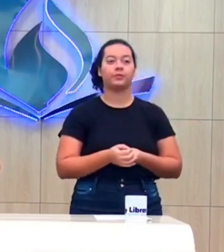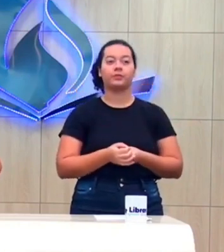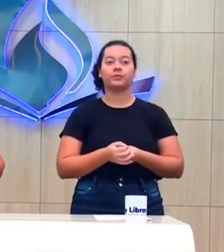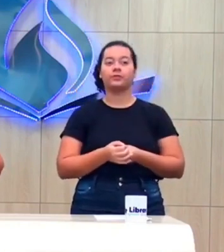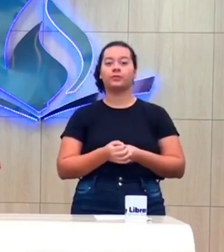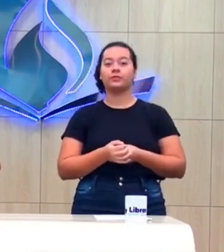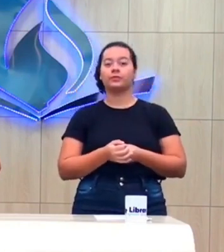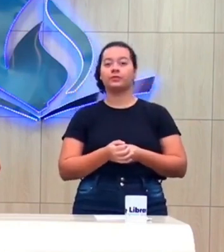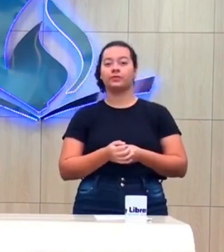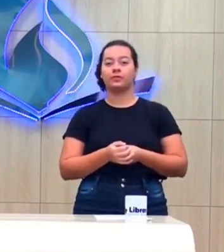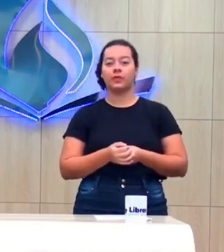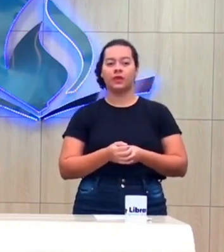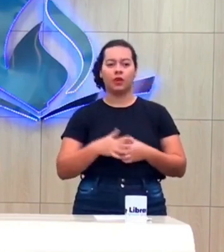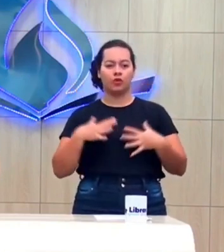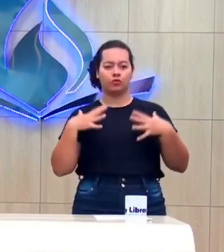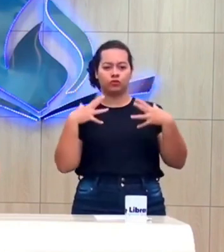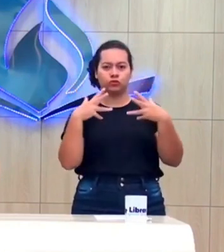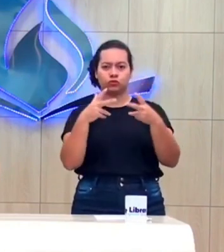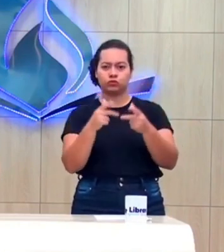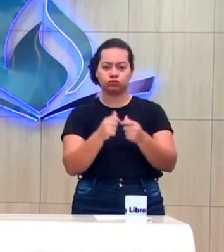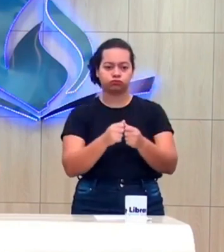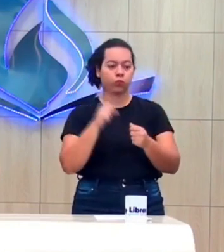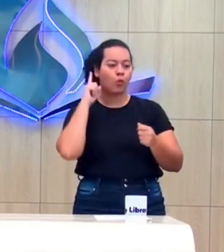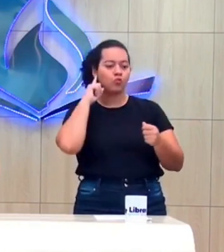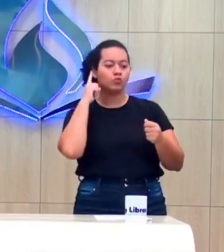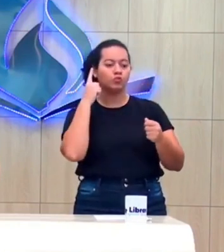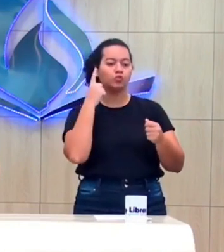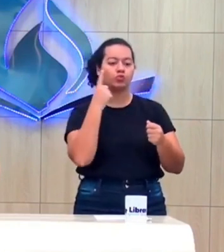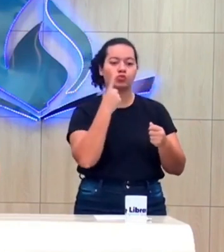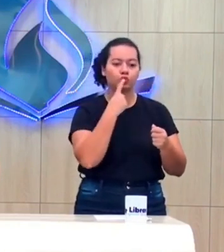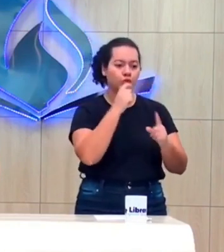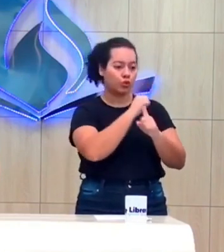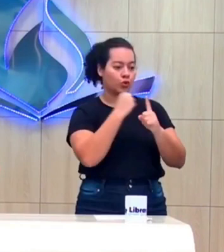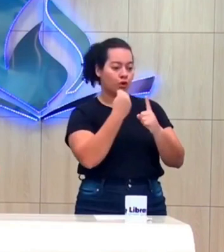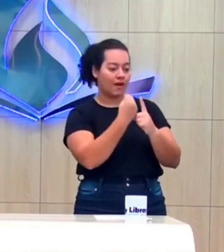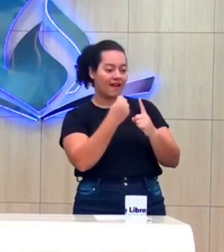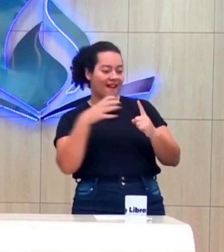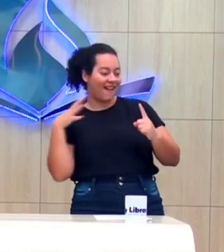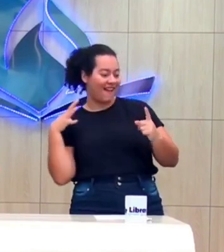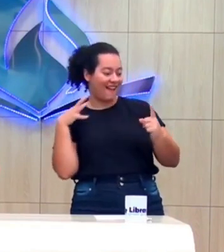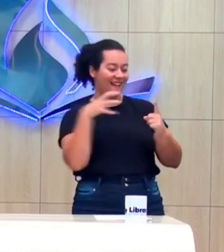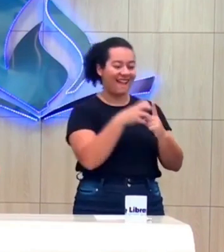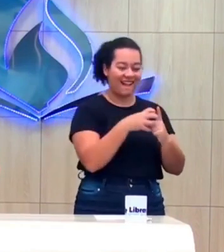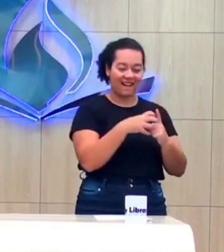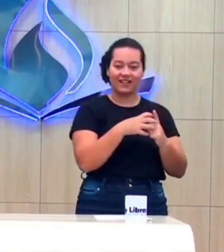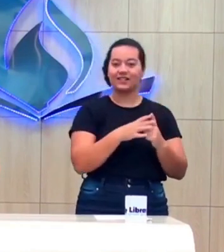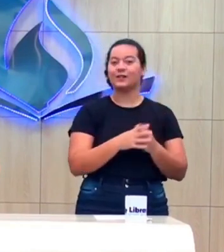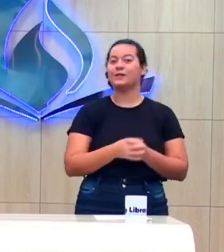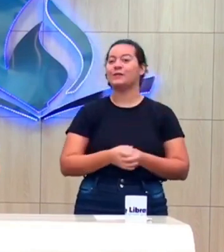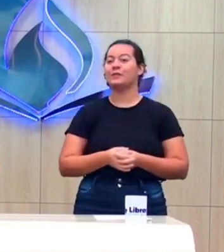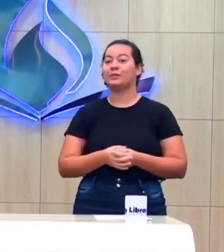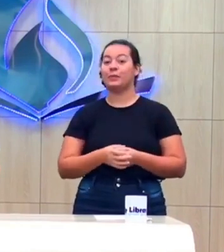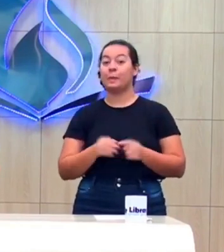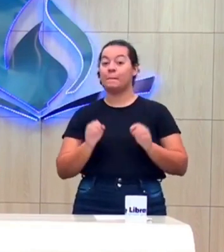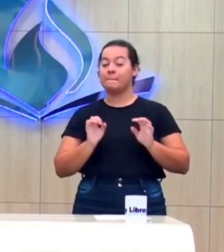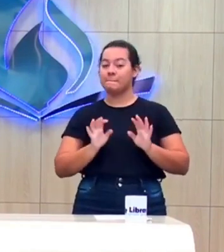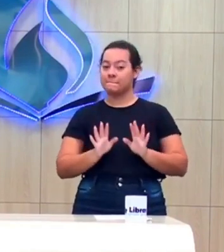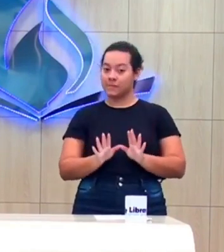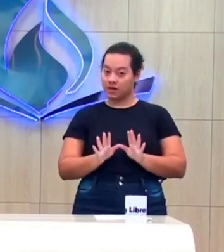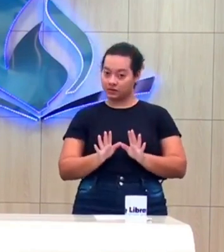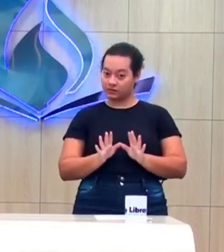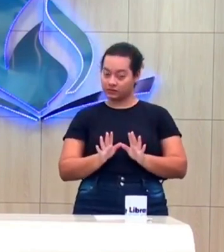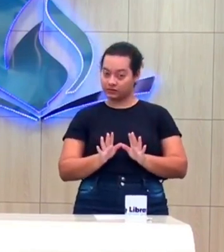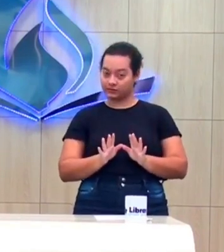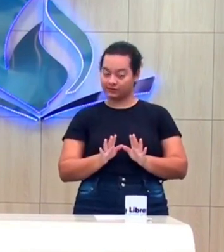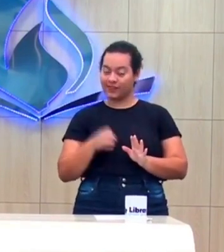integração, a inclusão dos surdos na sociedade brasileira. Mas parecia